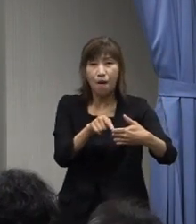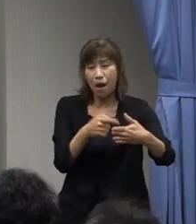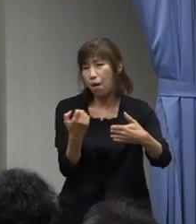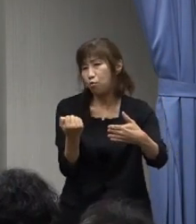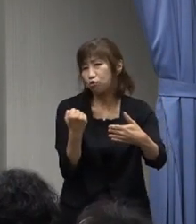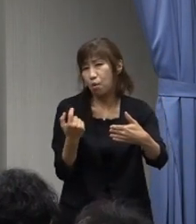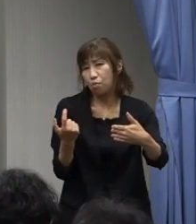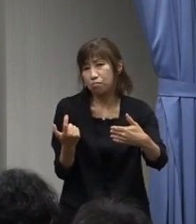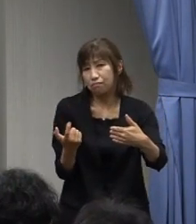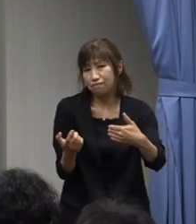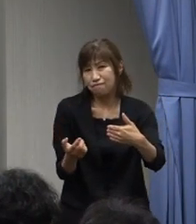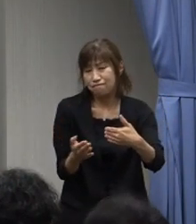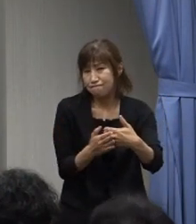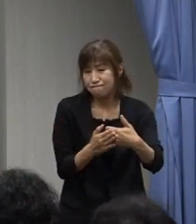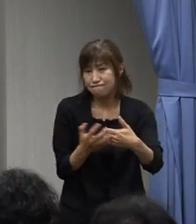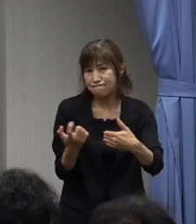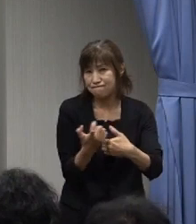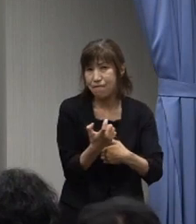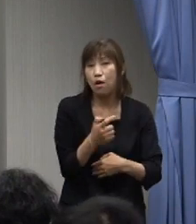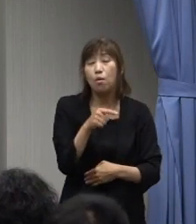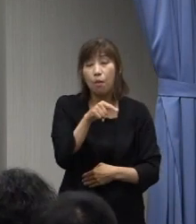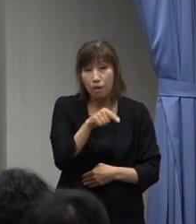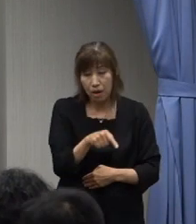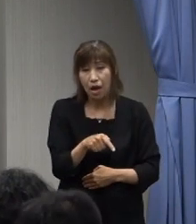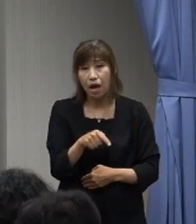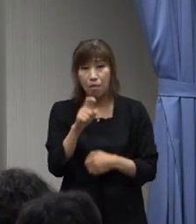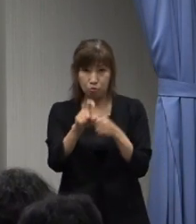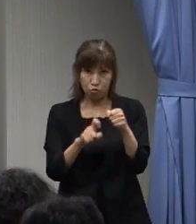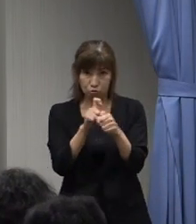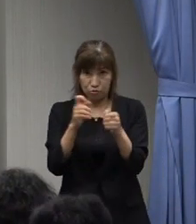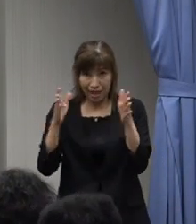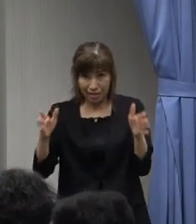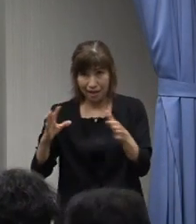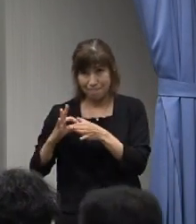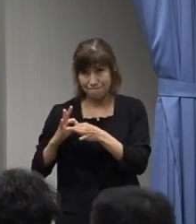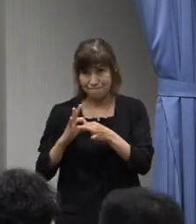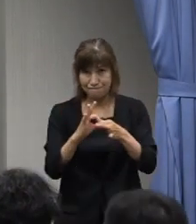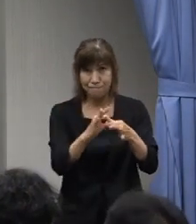力してこの10年間進めてきたところでもあります。